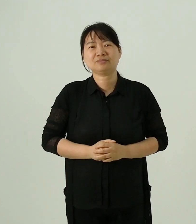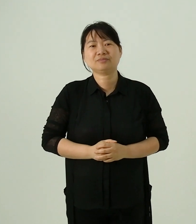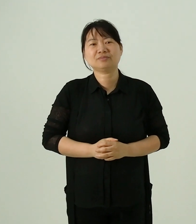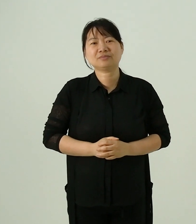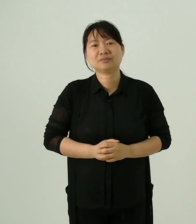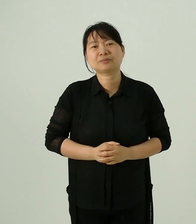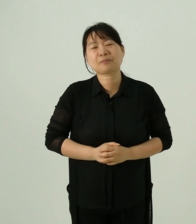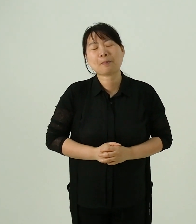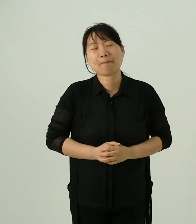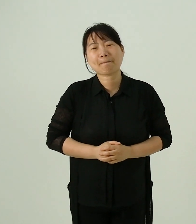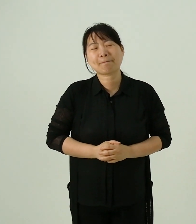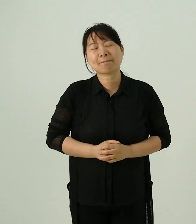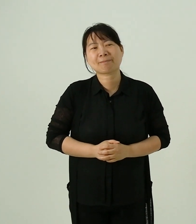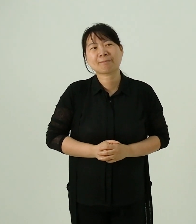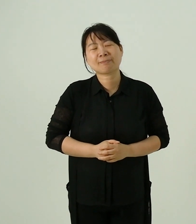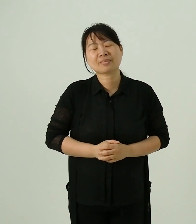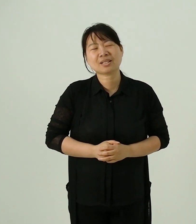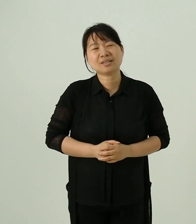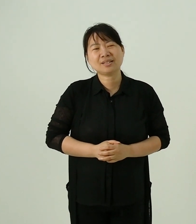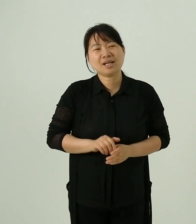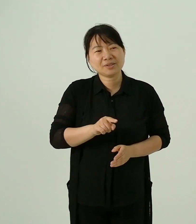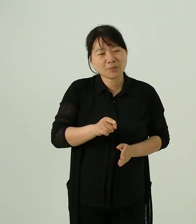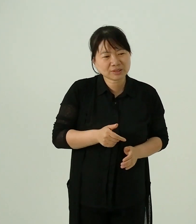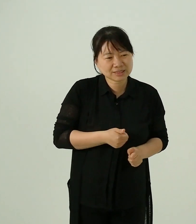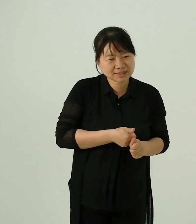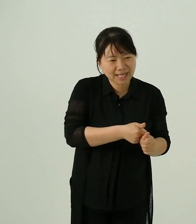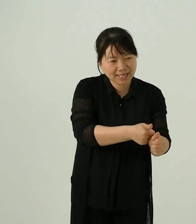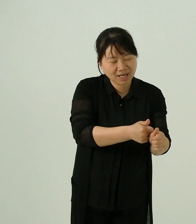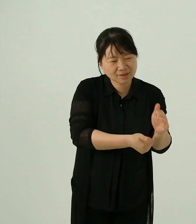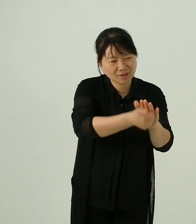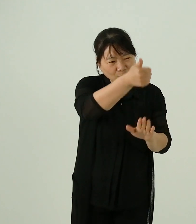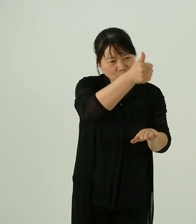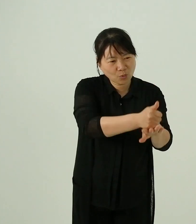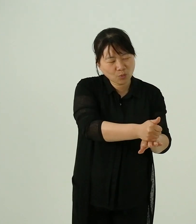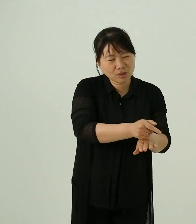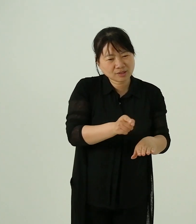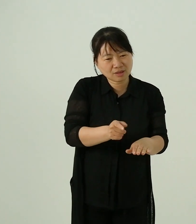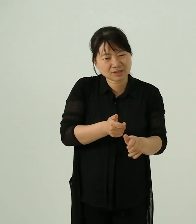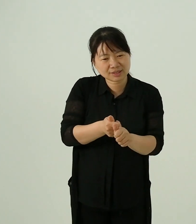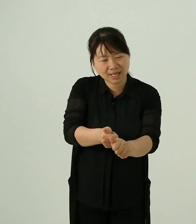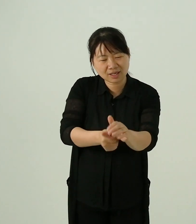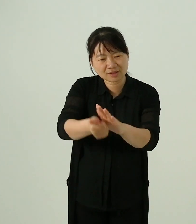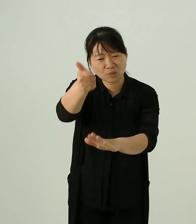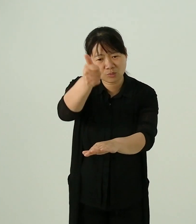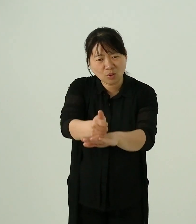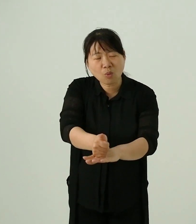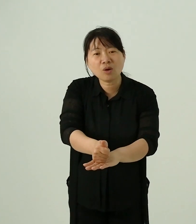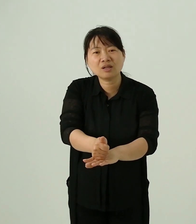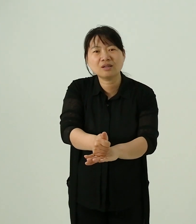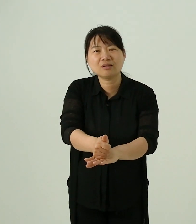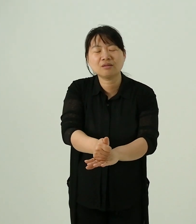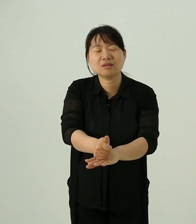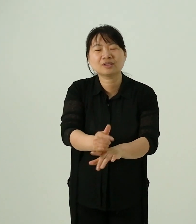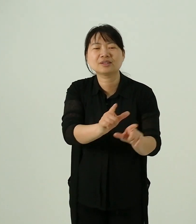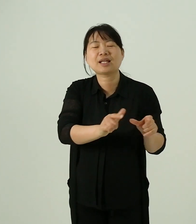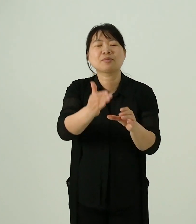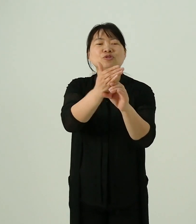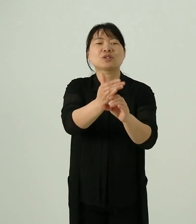이리 가야 성공할까, 저렇게 가야 성공할까, 이거는 아직도 삶의 주체가 자기 쪽에 있는